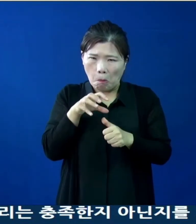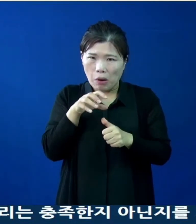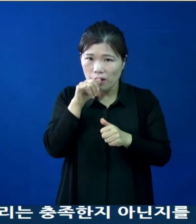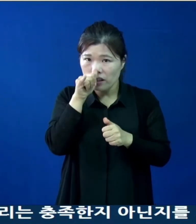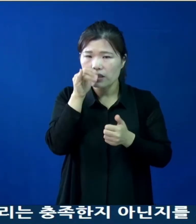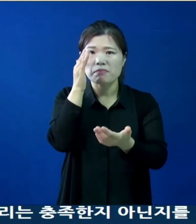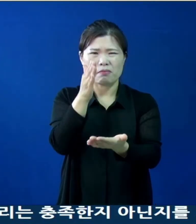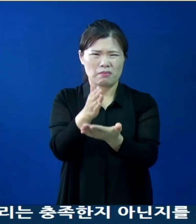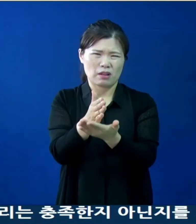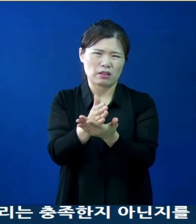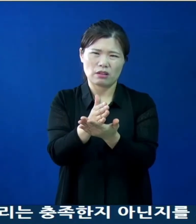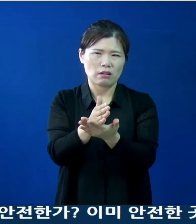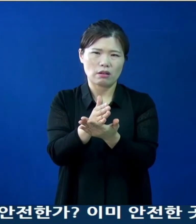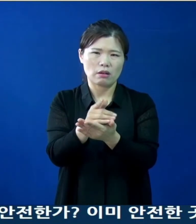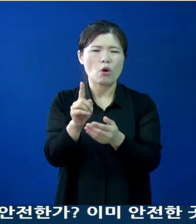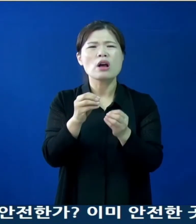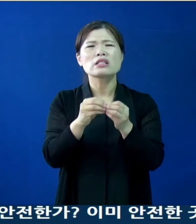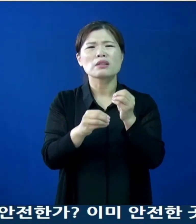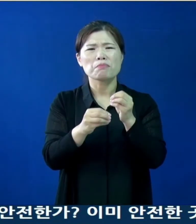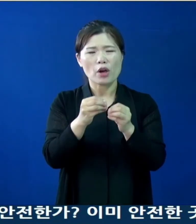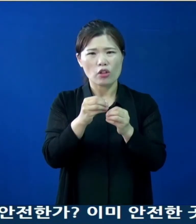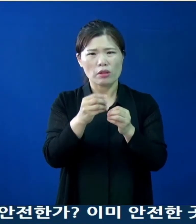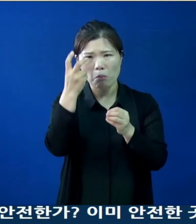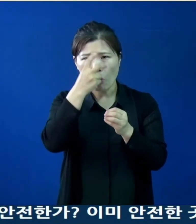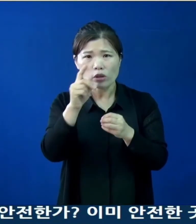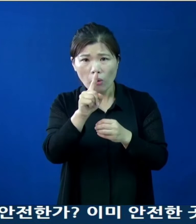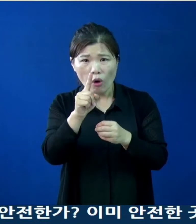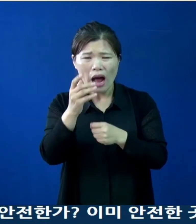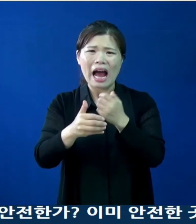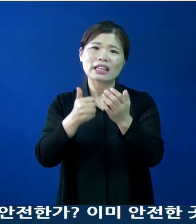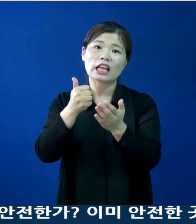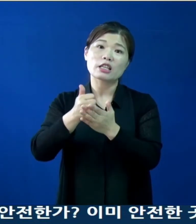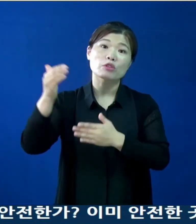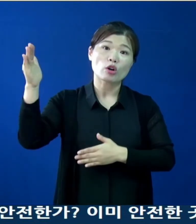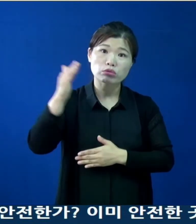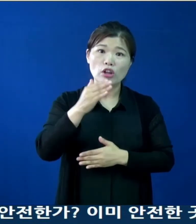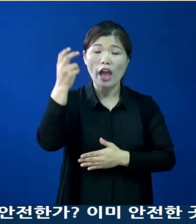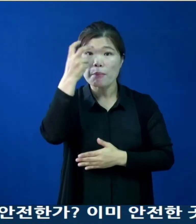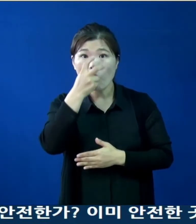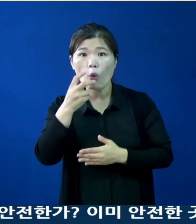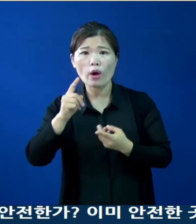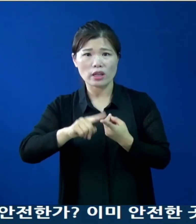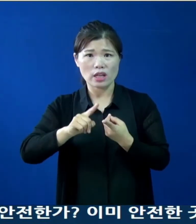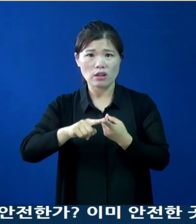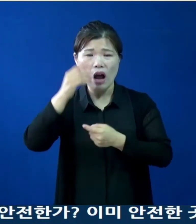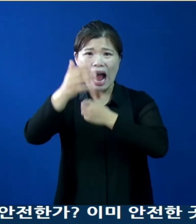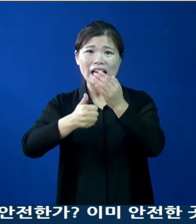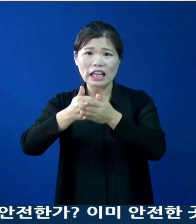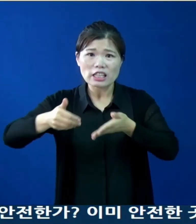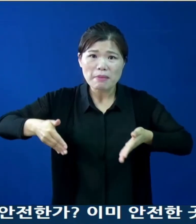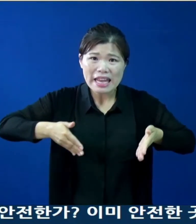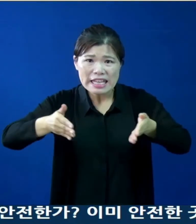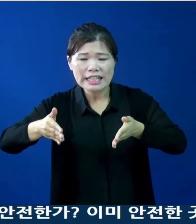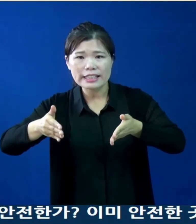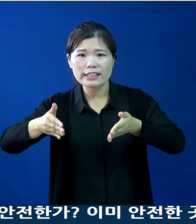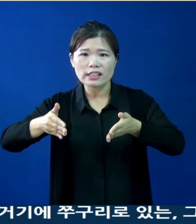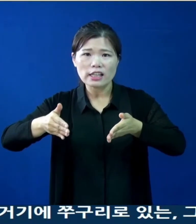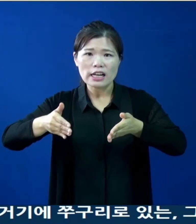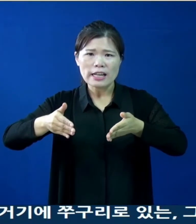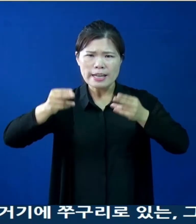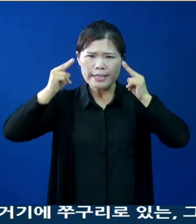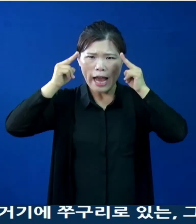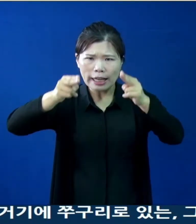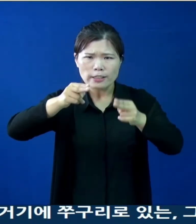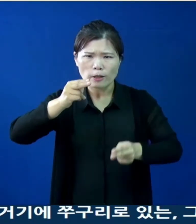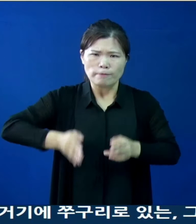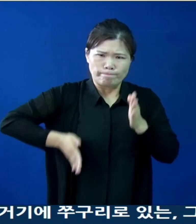하나님의 보호는 그 보호로부터 우리가 일어나서 하나님의 길을 향하여 힘차게